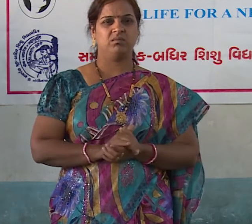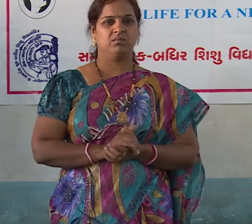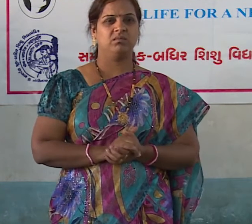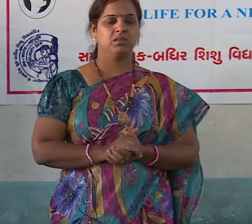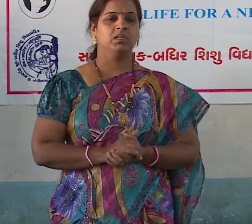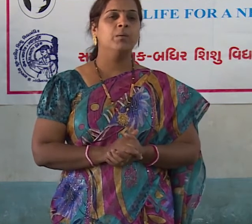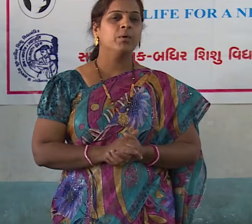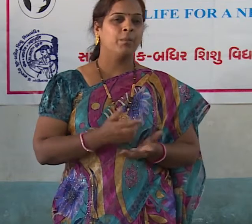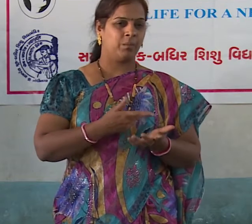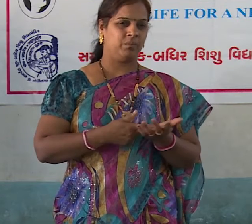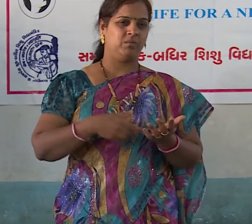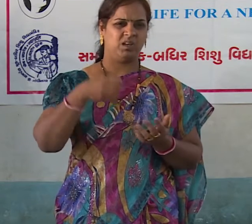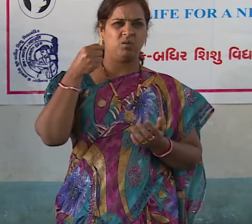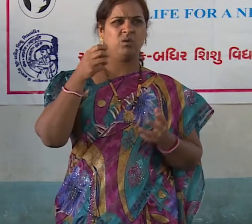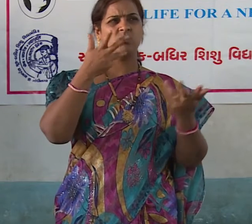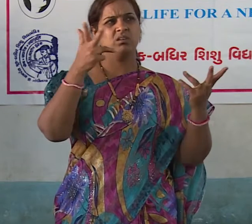याद आती,